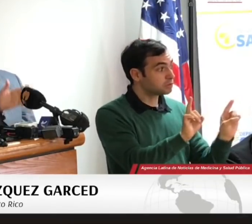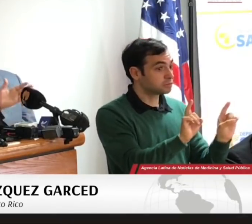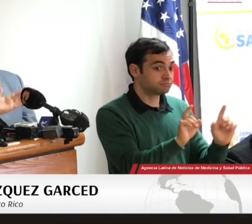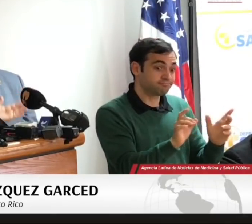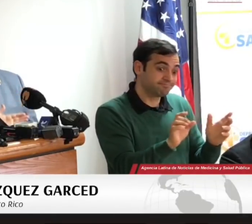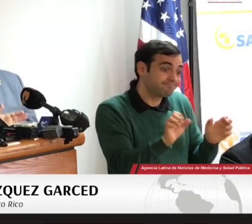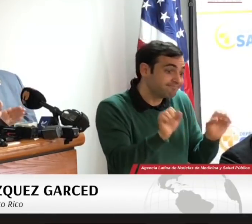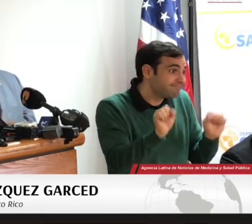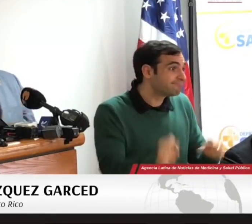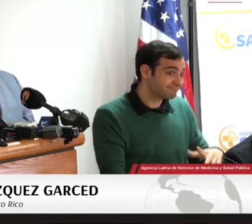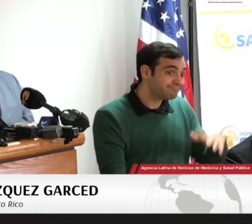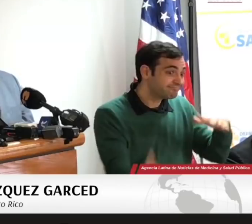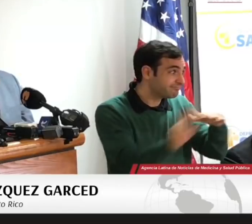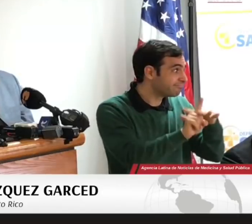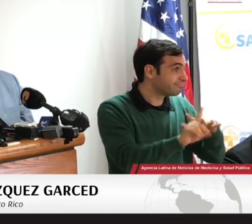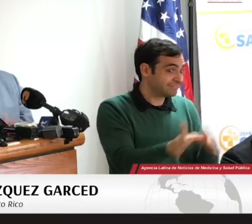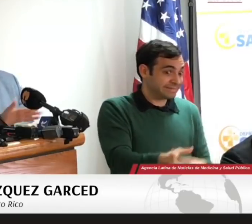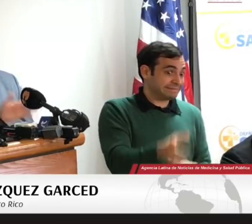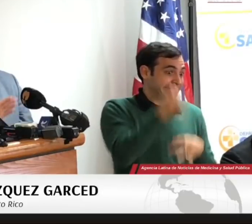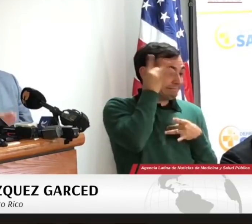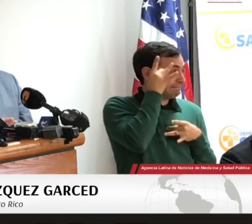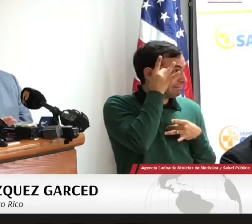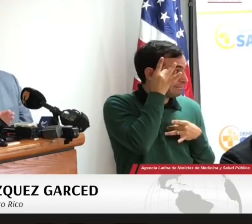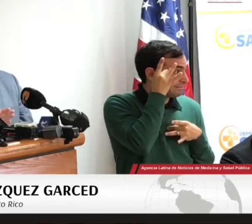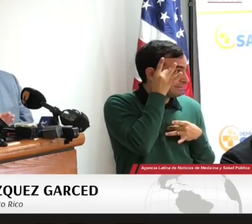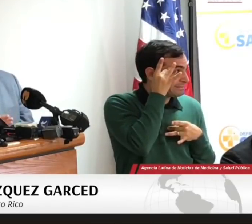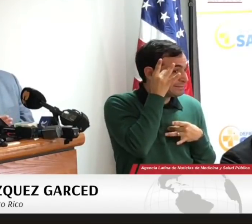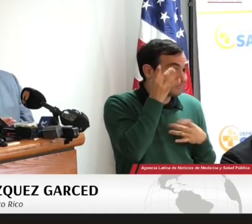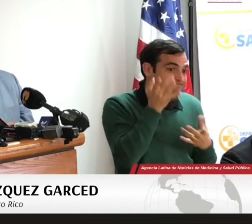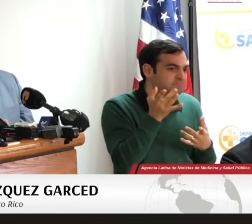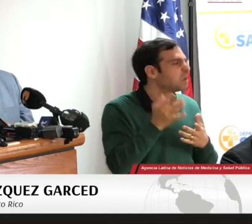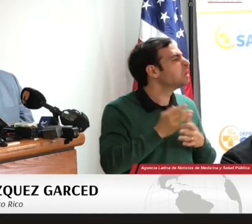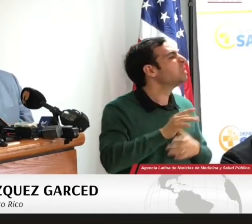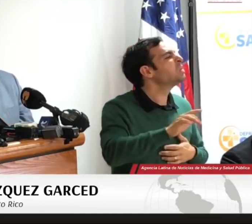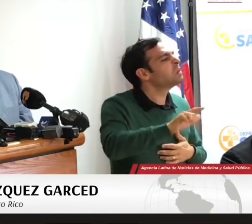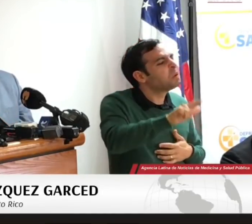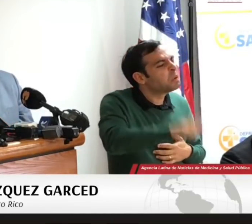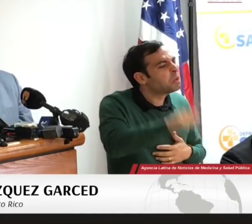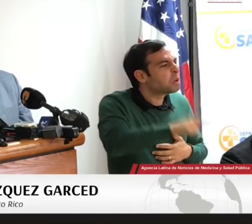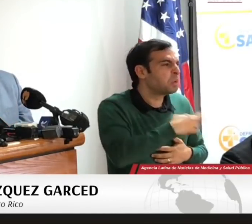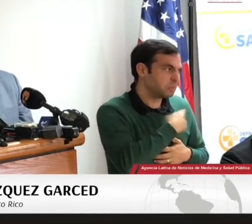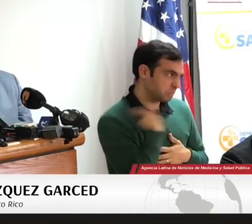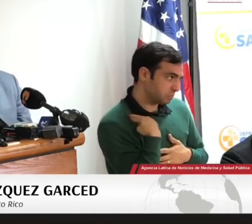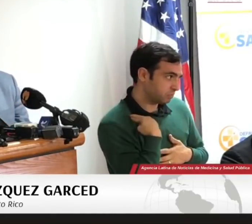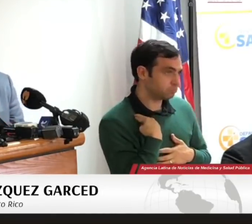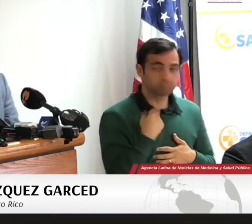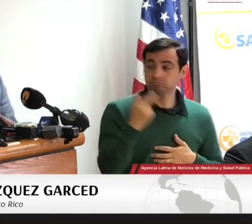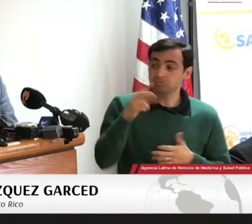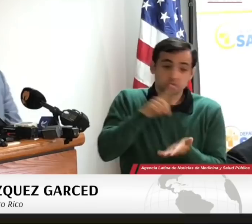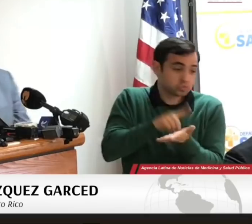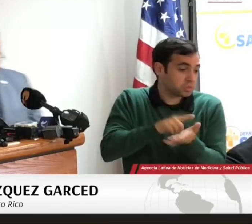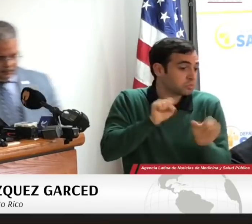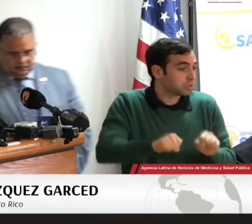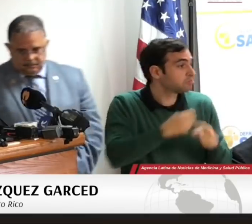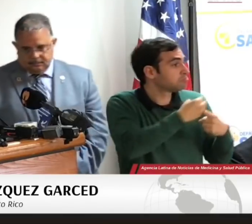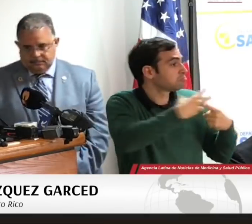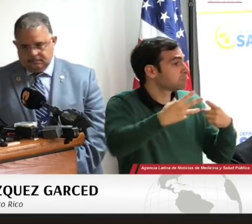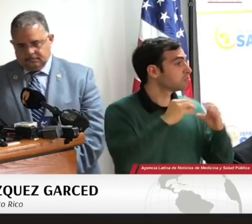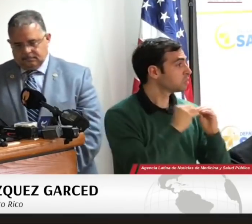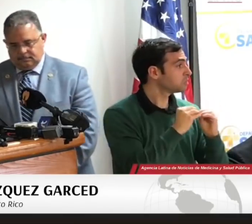contagio de los que estaban en unos lugares más distantes, es bajo. Quizás la doctora pueda abundar sobre eso, para beneficio de los ciudadanos. Sí,